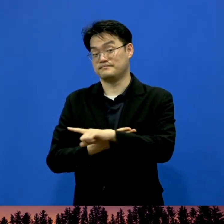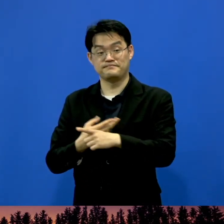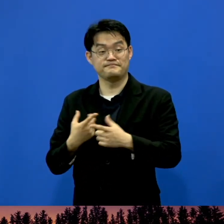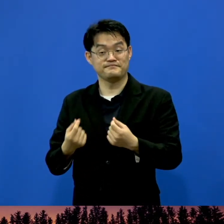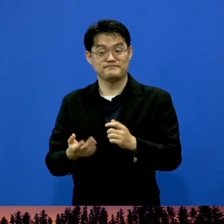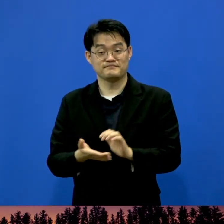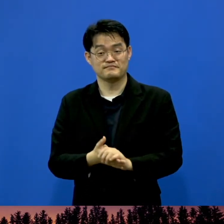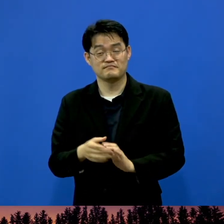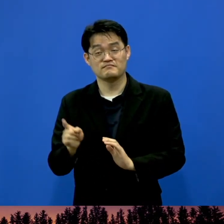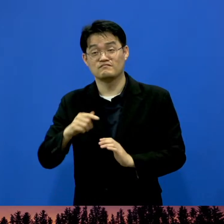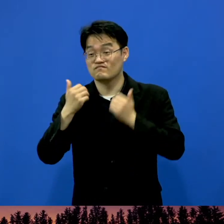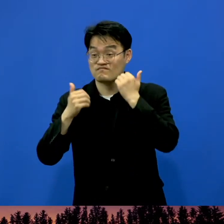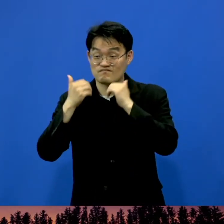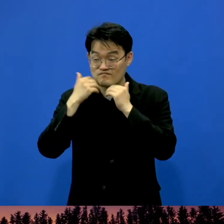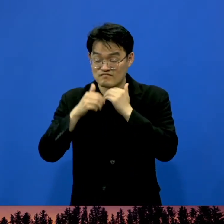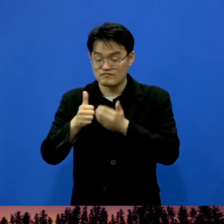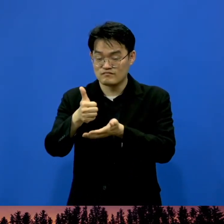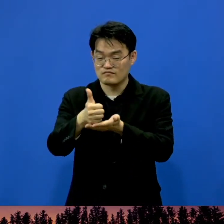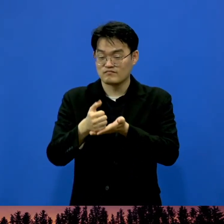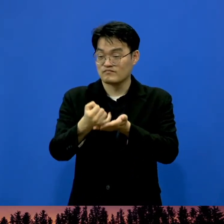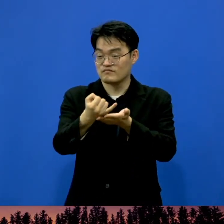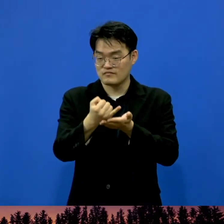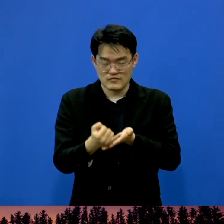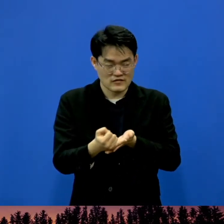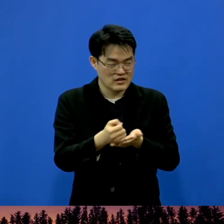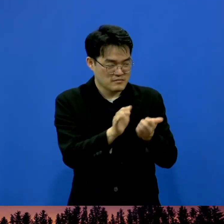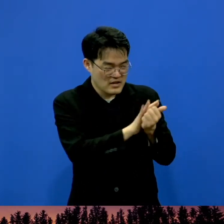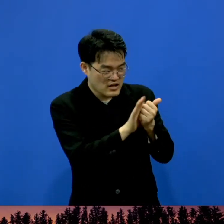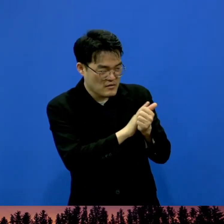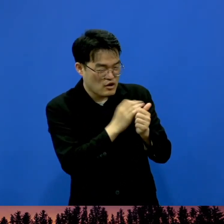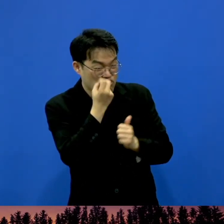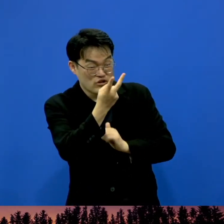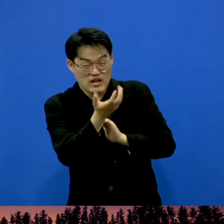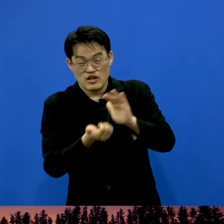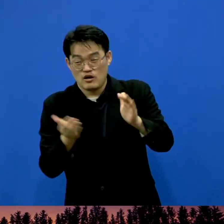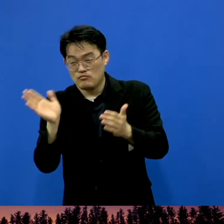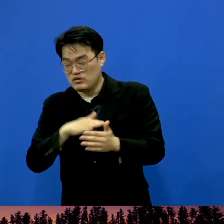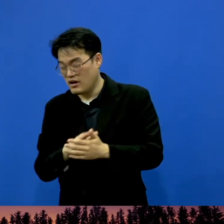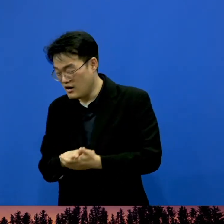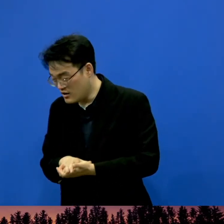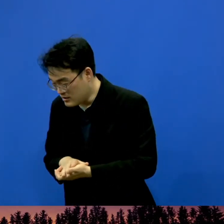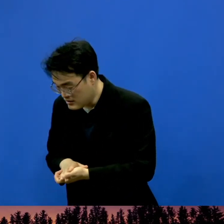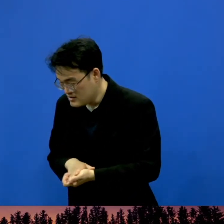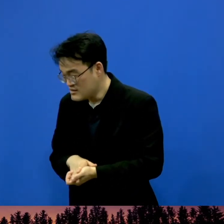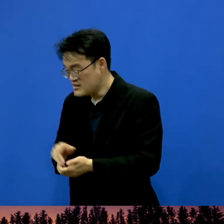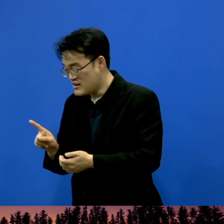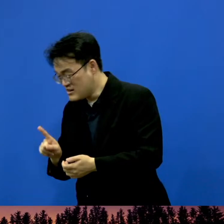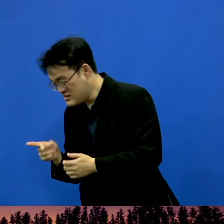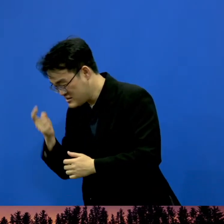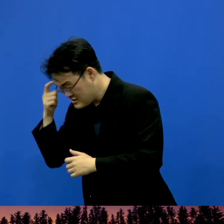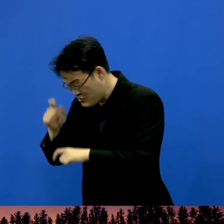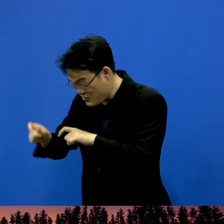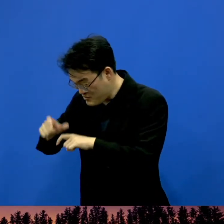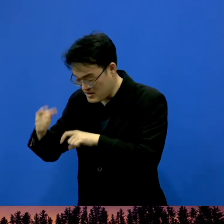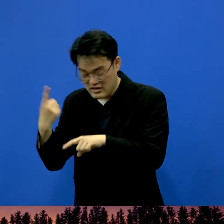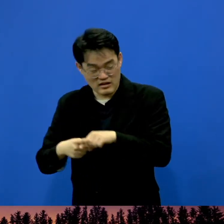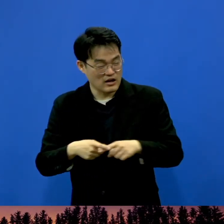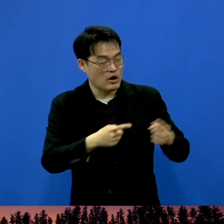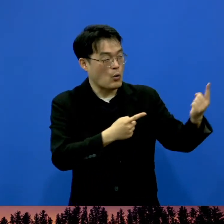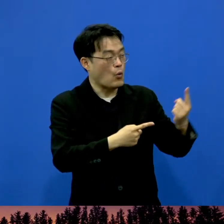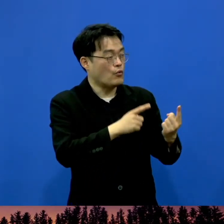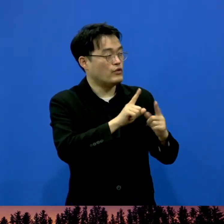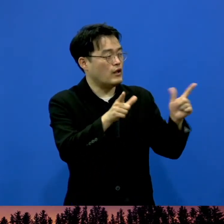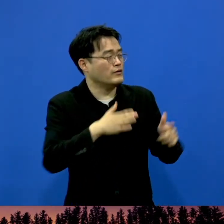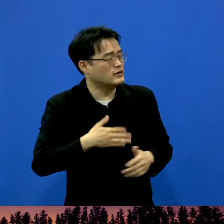뭐 손님 대접을 한번 하려면 2달 전부터 고민하고 막 정작 그날 들어놓고 막 이런 분들이 계세요. 그런 건 하면 안 돼요.